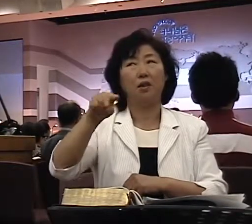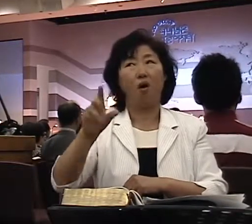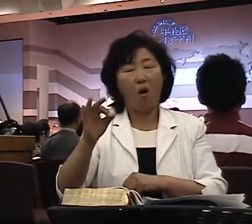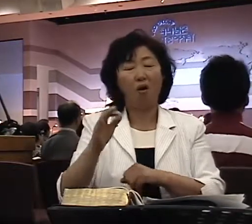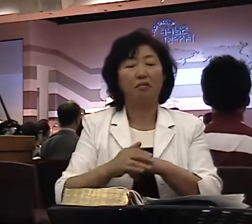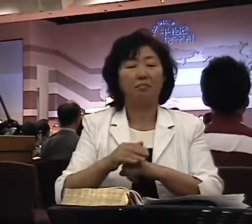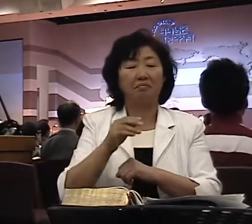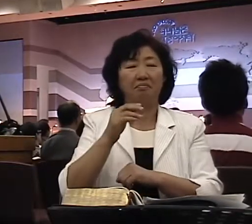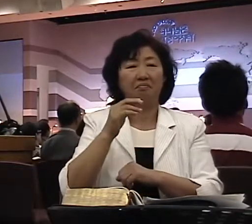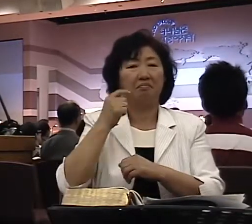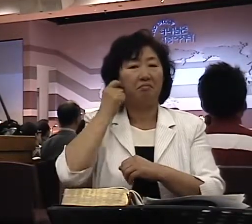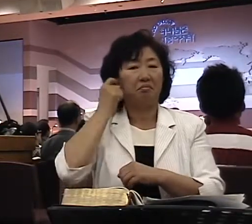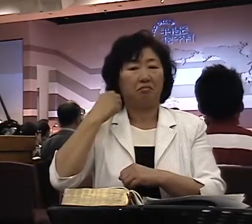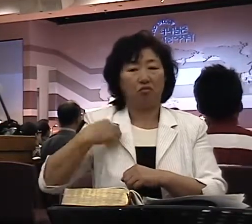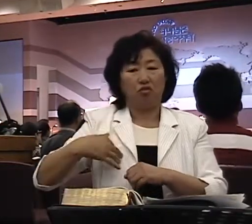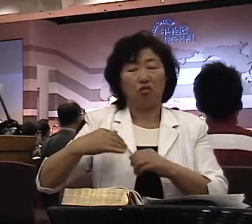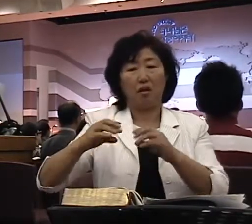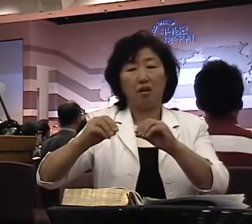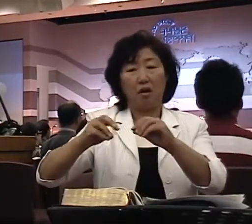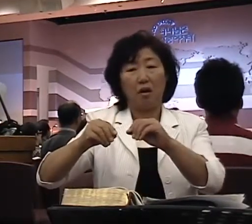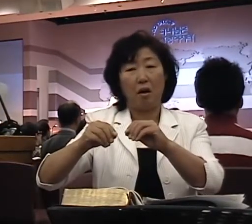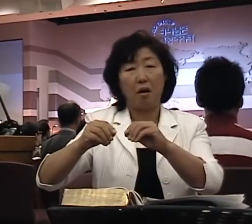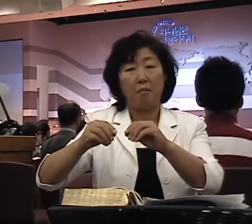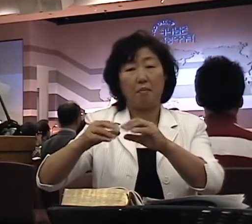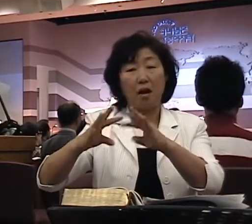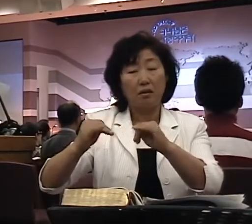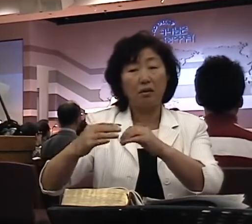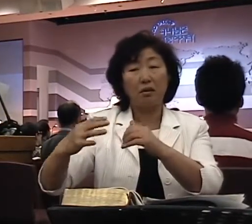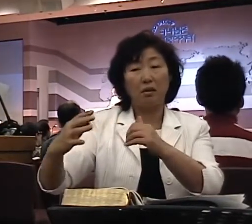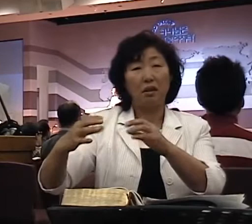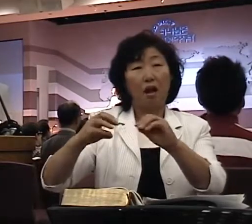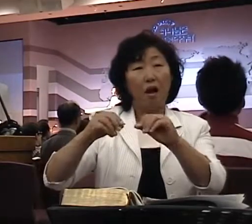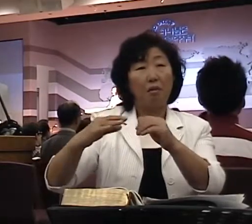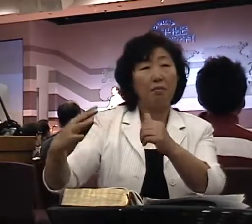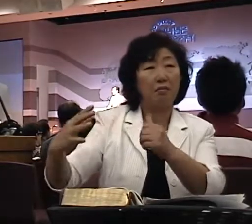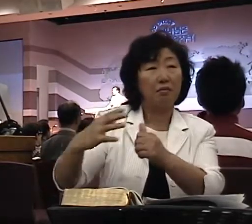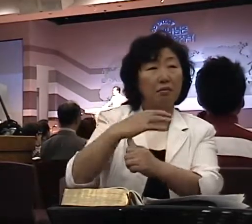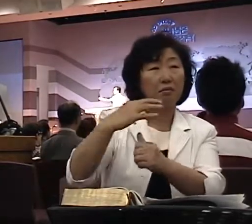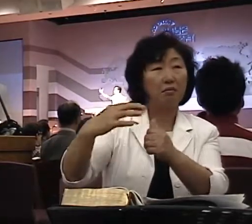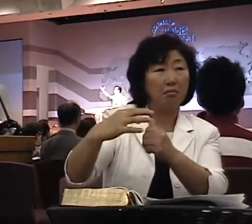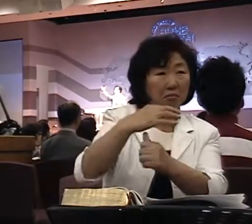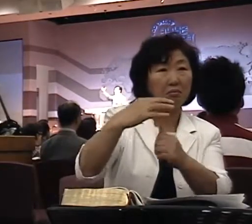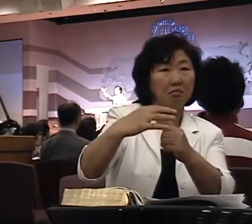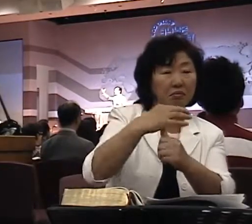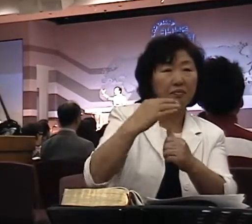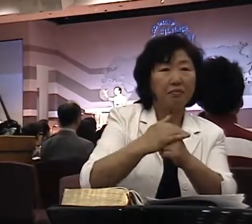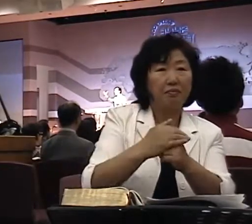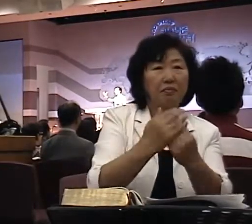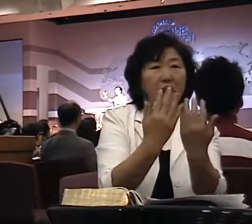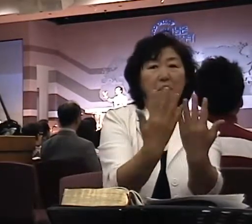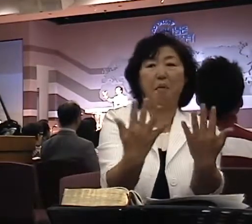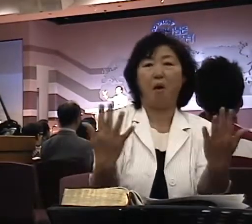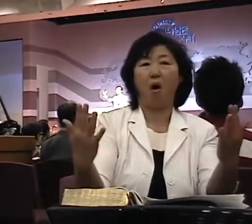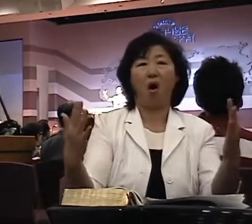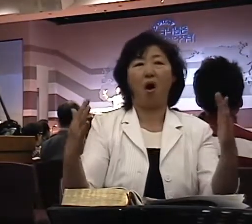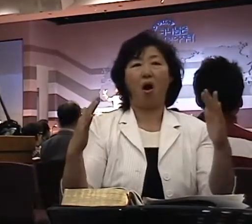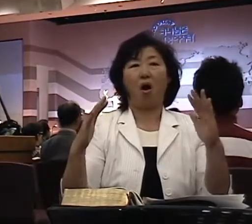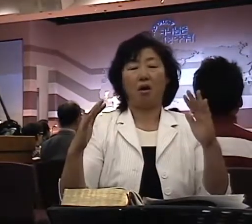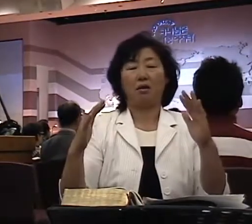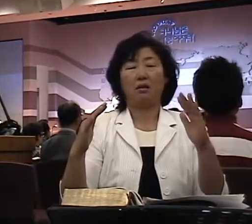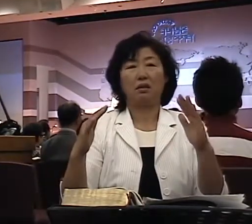차례 침범을 받고 맙니다. 왜 그런지 아십니까? 그 세운 벽 자체가 틈이